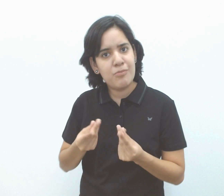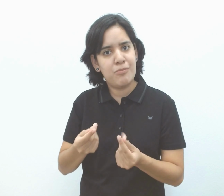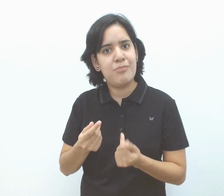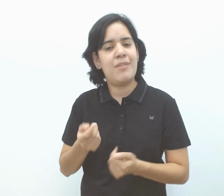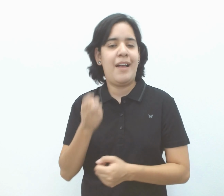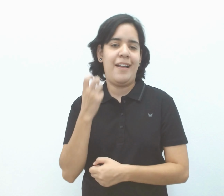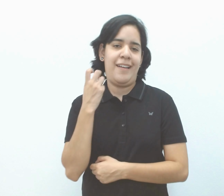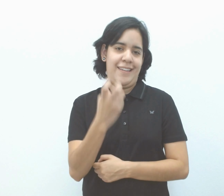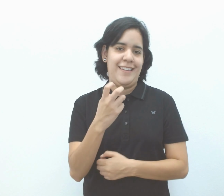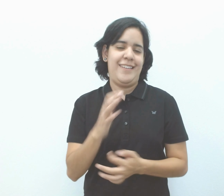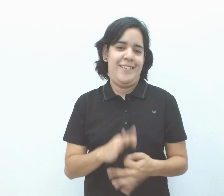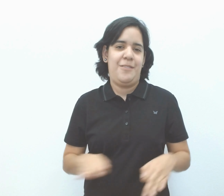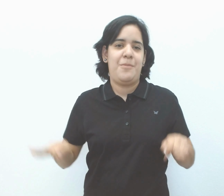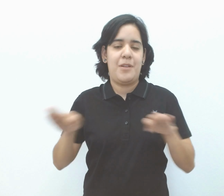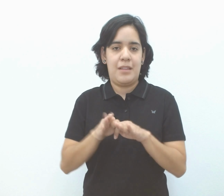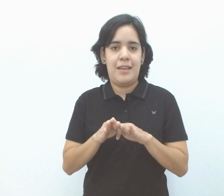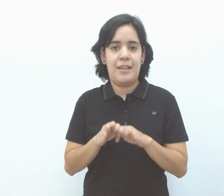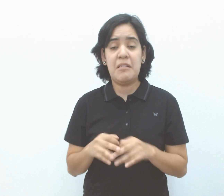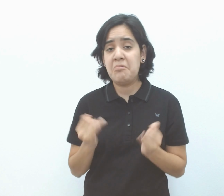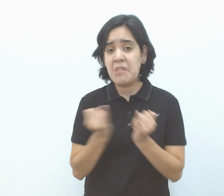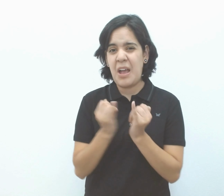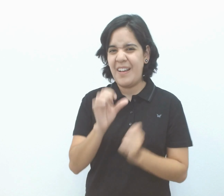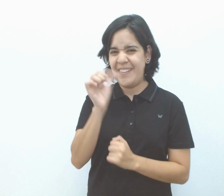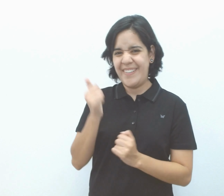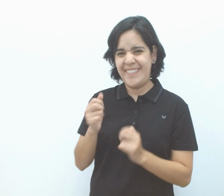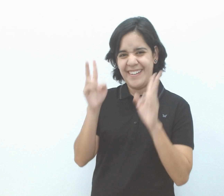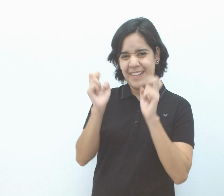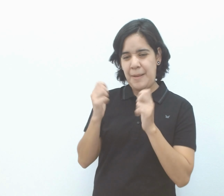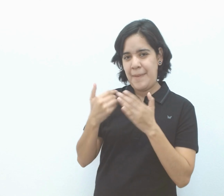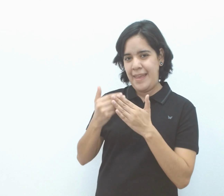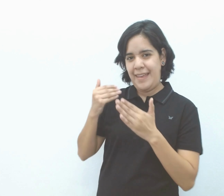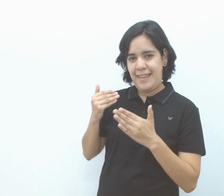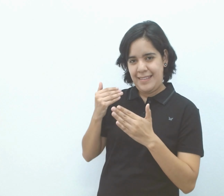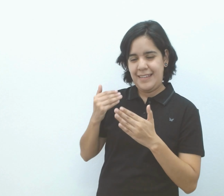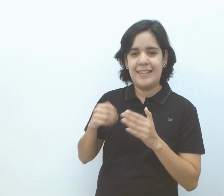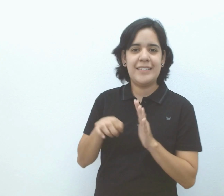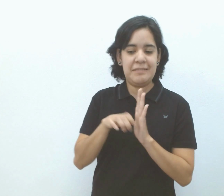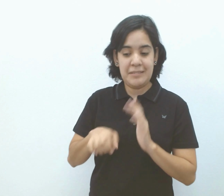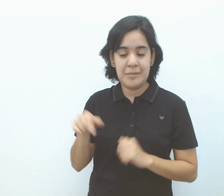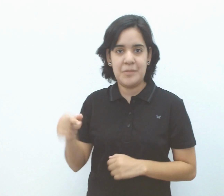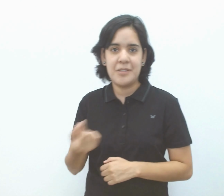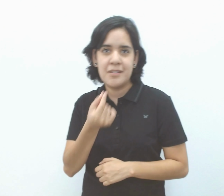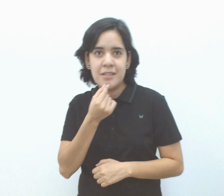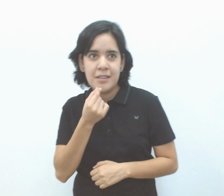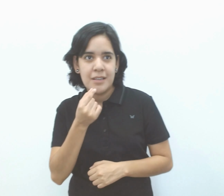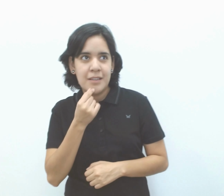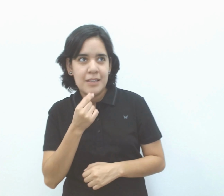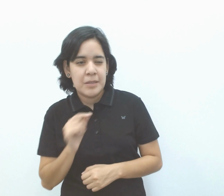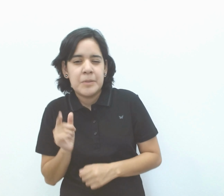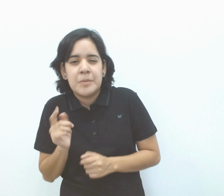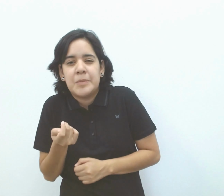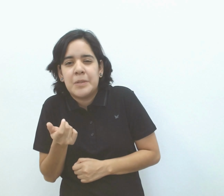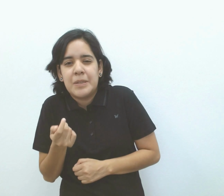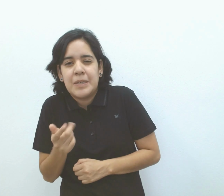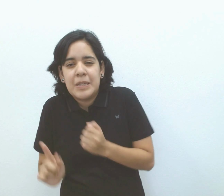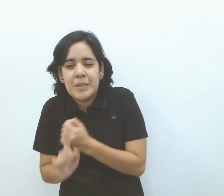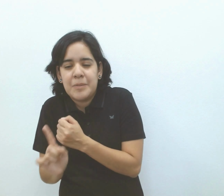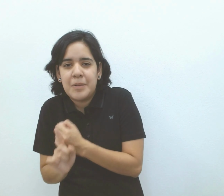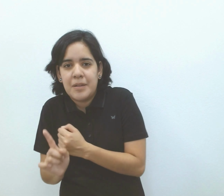encanta porque, como lo hemos dicho en otros temas, lo que sucede en chiquito a esta edad para ellos sucede en grande también. Si